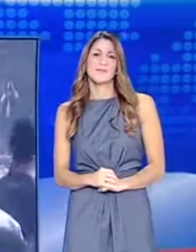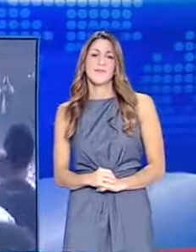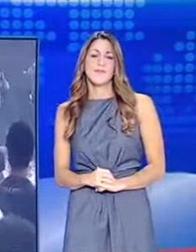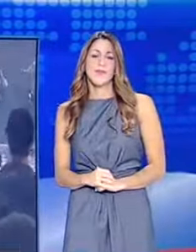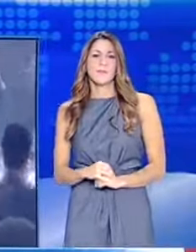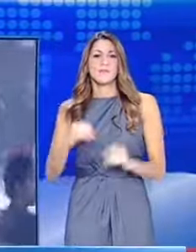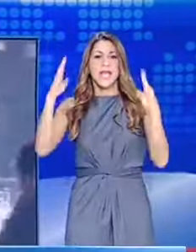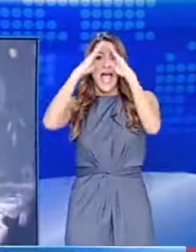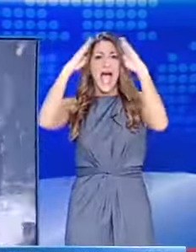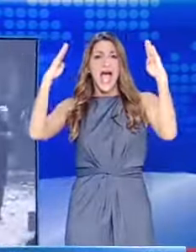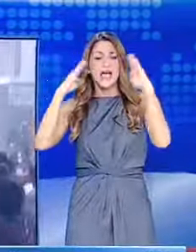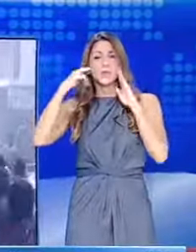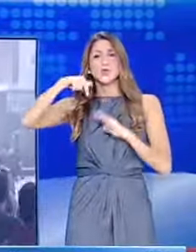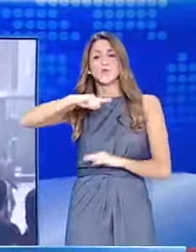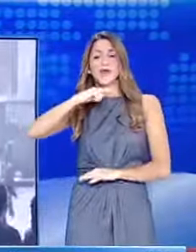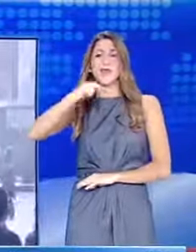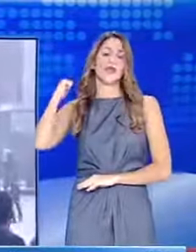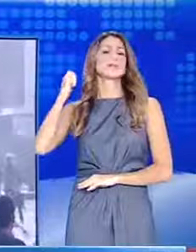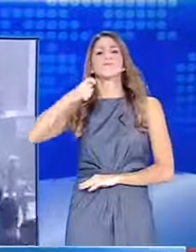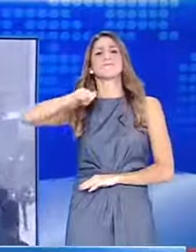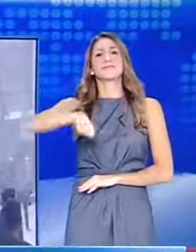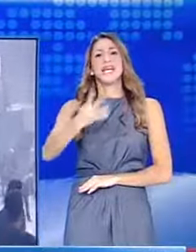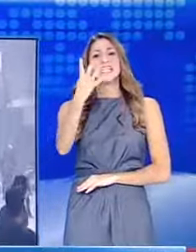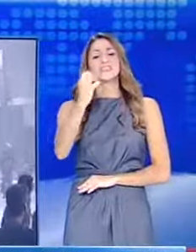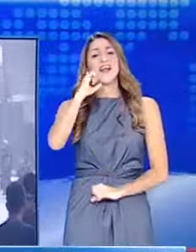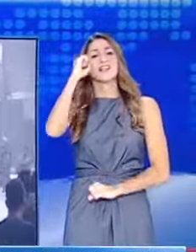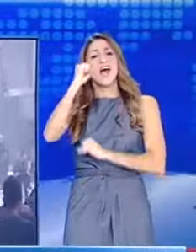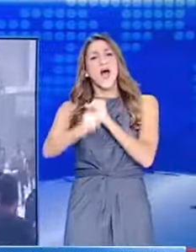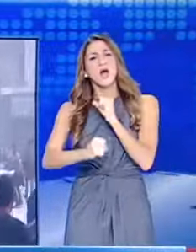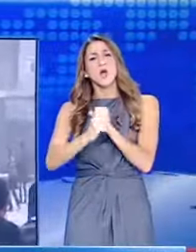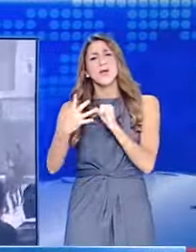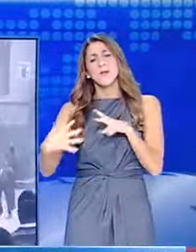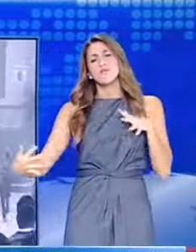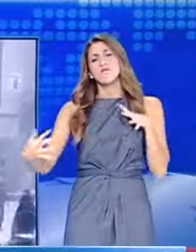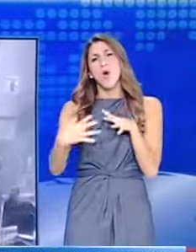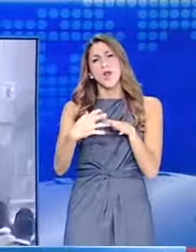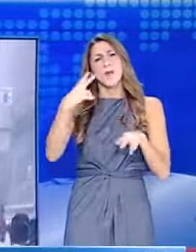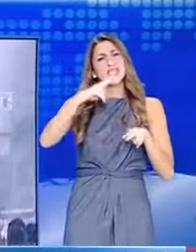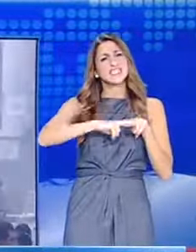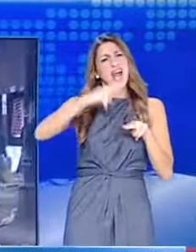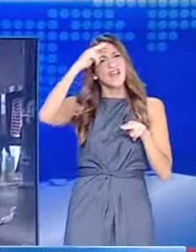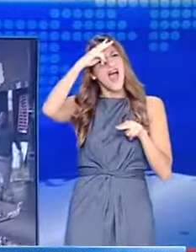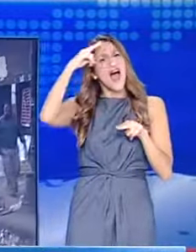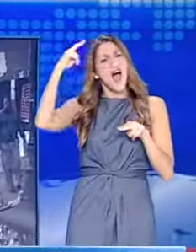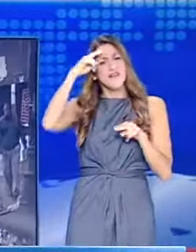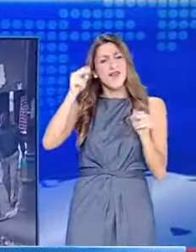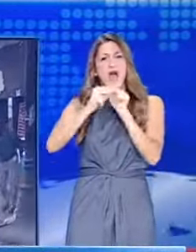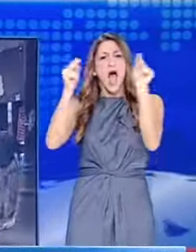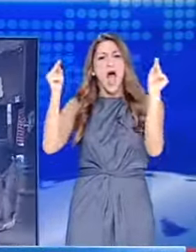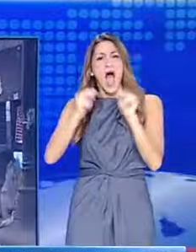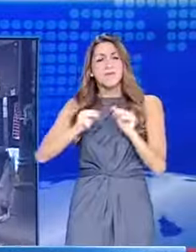στην αίγυπτο η σαρακοστή επέτειος του αραβο ισραηλινού πολέμου του 1970 καθώς σκοτώθηκαν τουλάχιστον 44